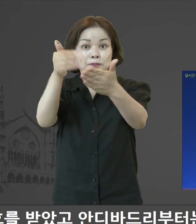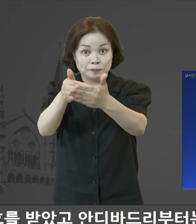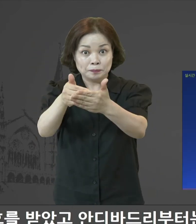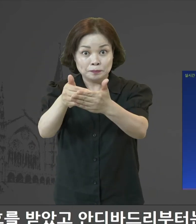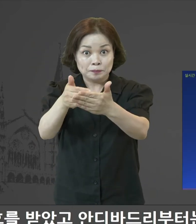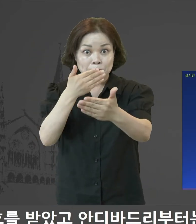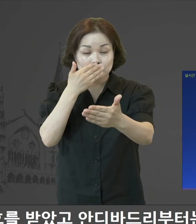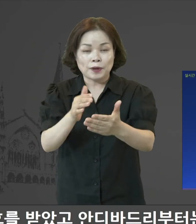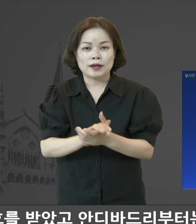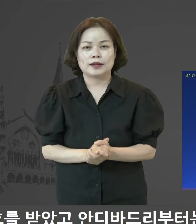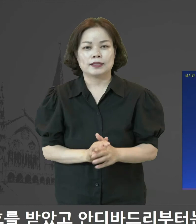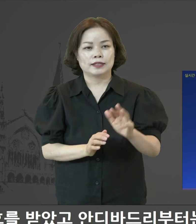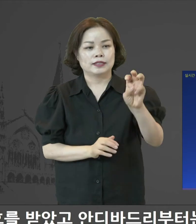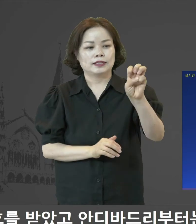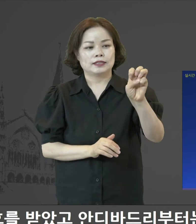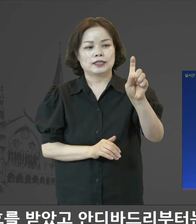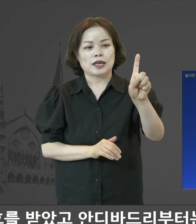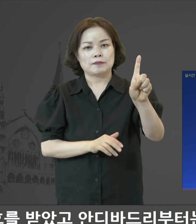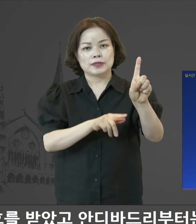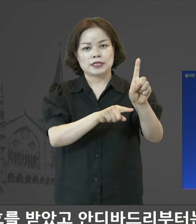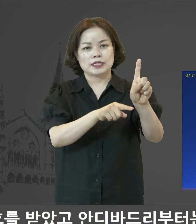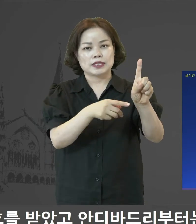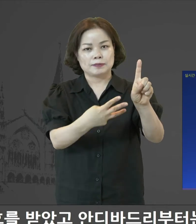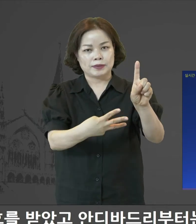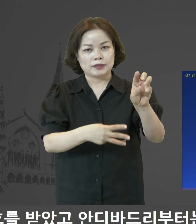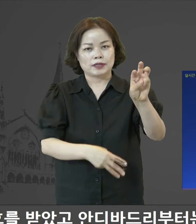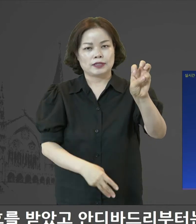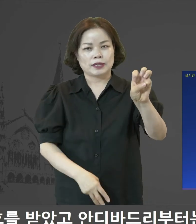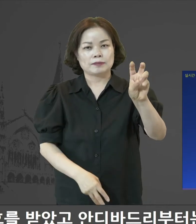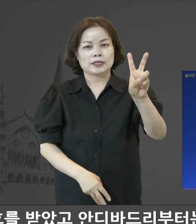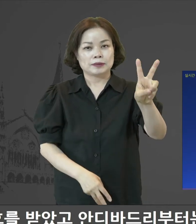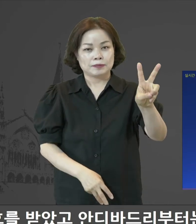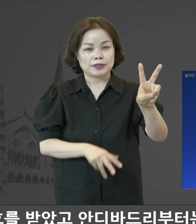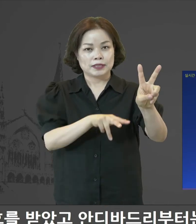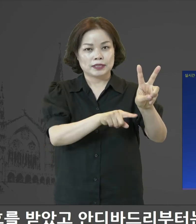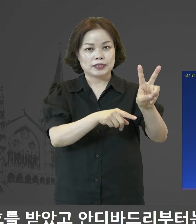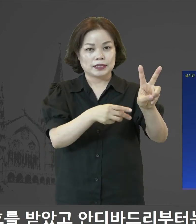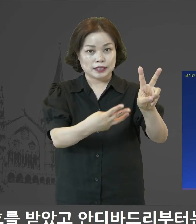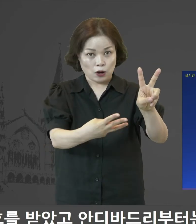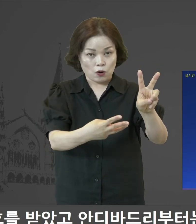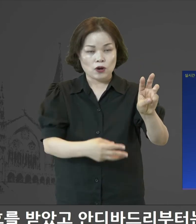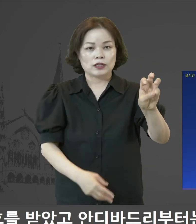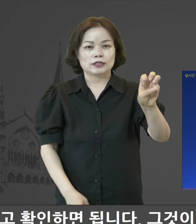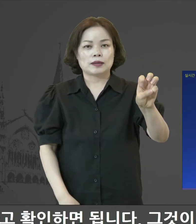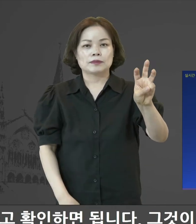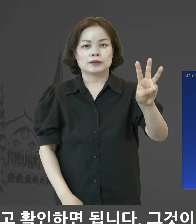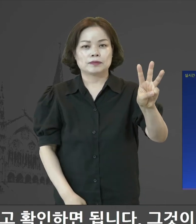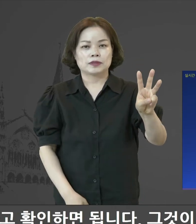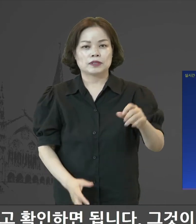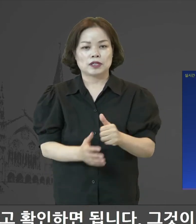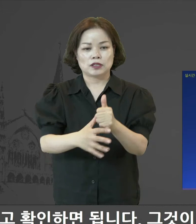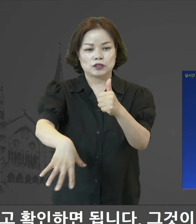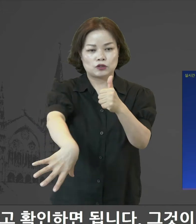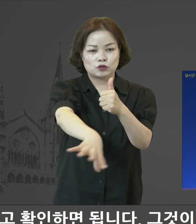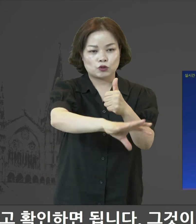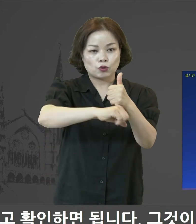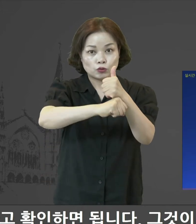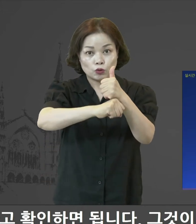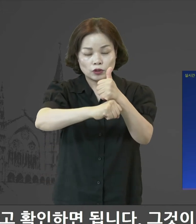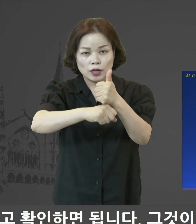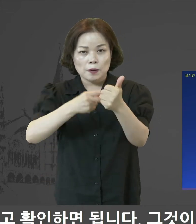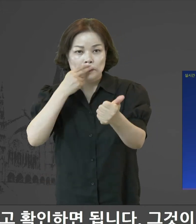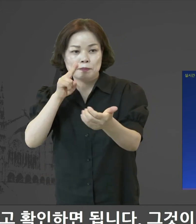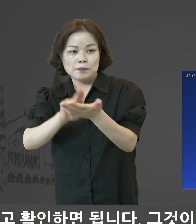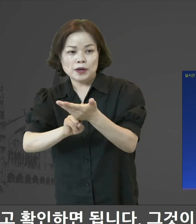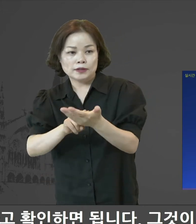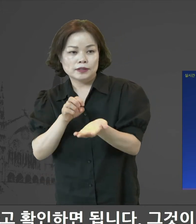그게 31절, 32절의 내용입니다. 그리고 이제 33절에 총독에게 편지를 쓴 거죠. 이 편지는 보고서 같은